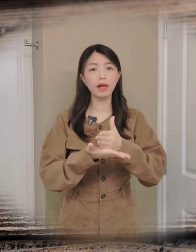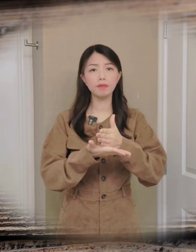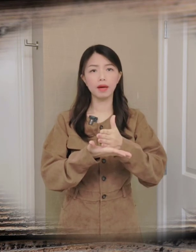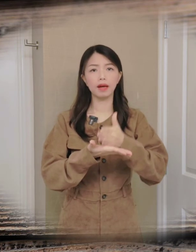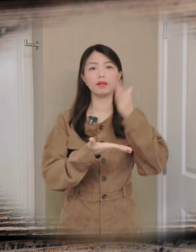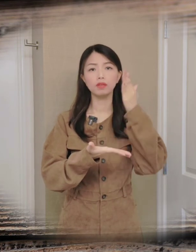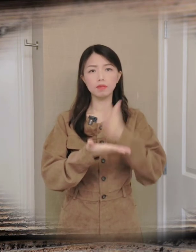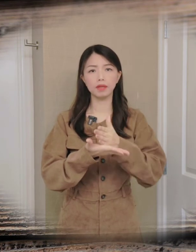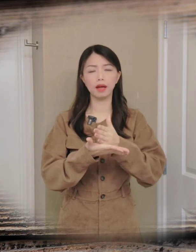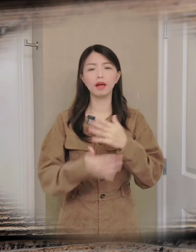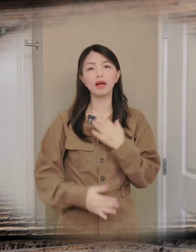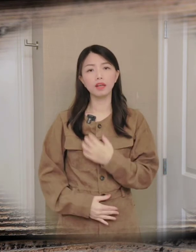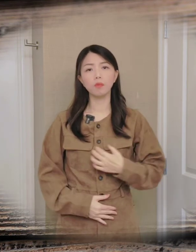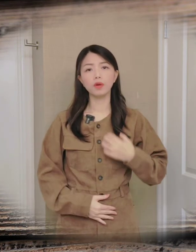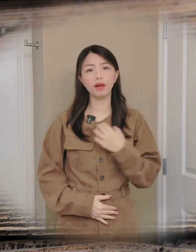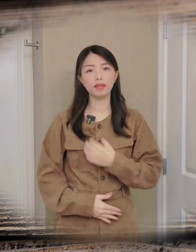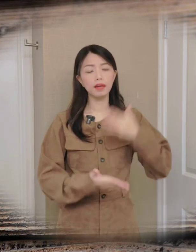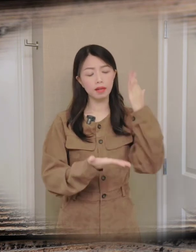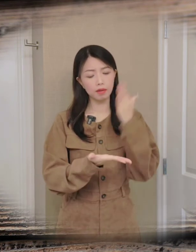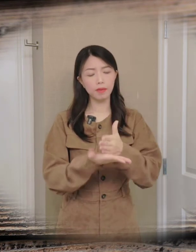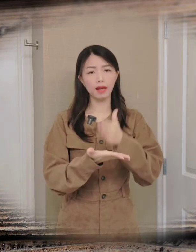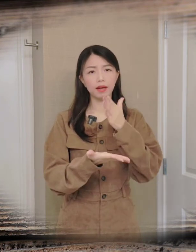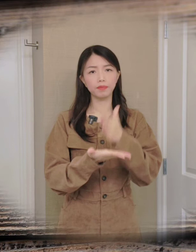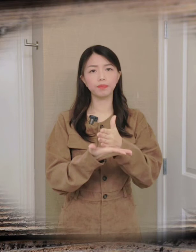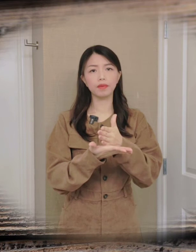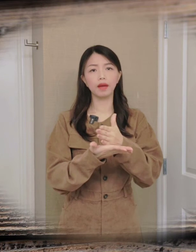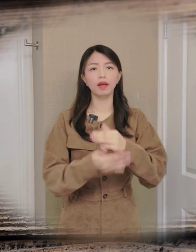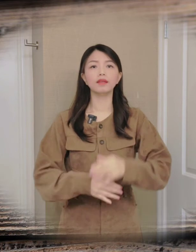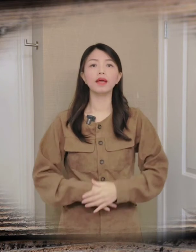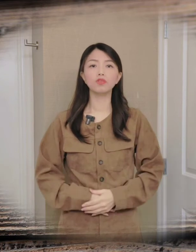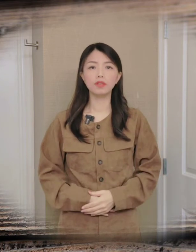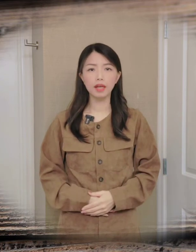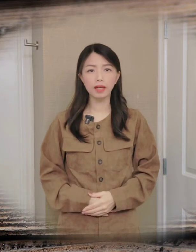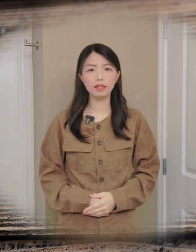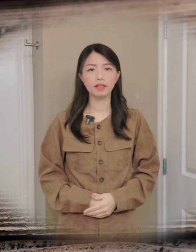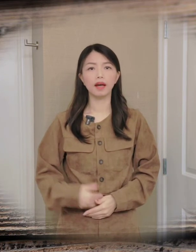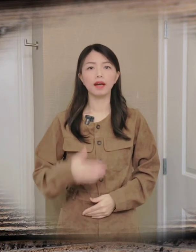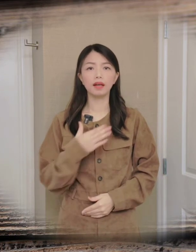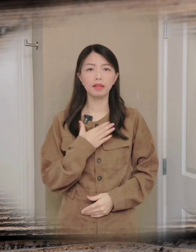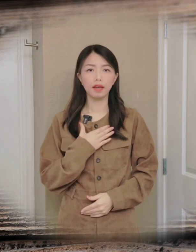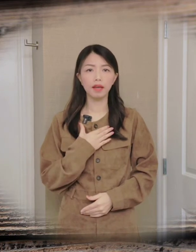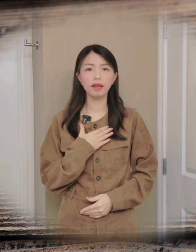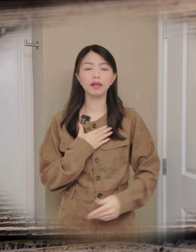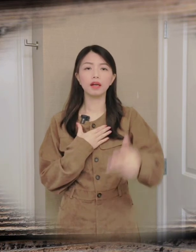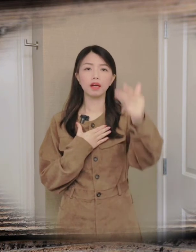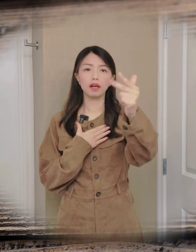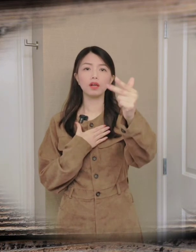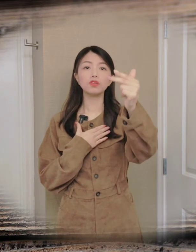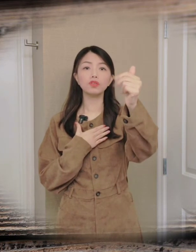뭐뭐 하지 마라 이런 뜻입니다. 염려하지 말라. 내 주는 살아계신다.